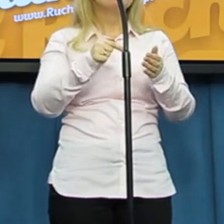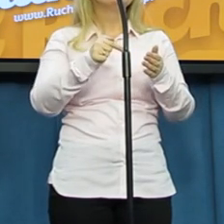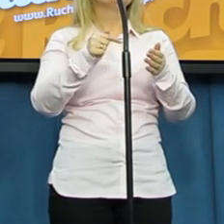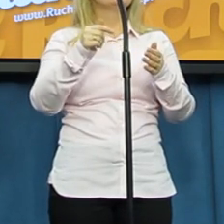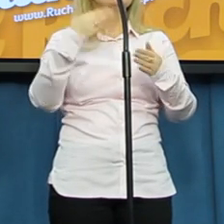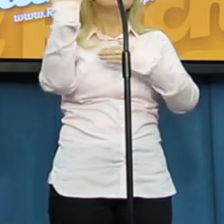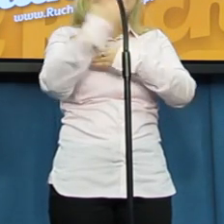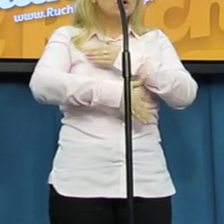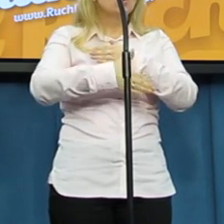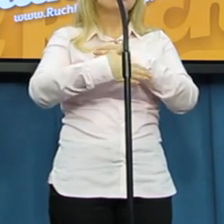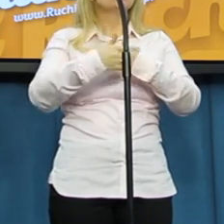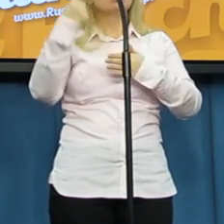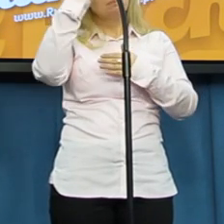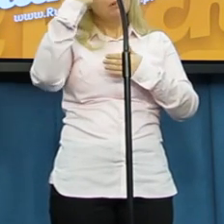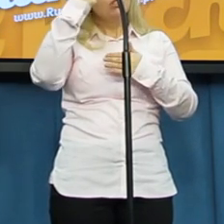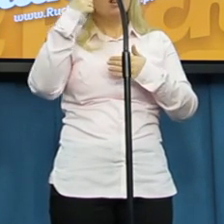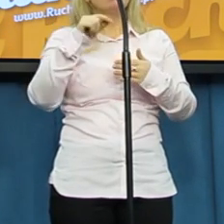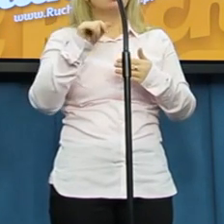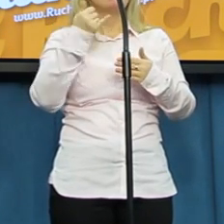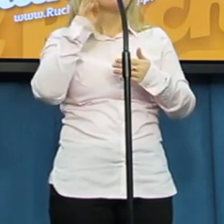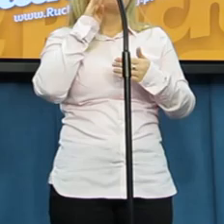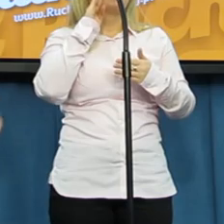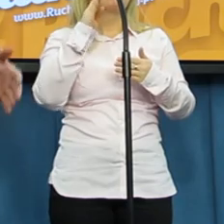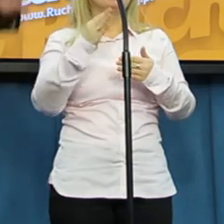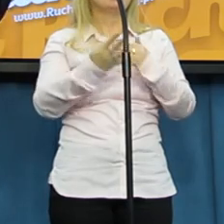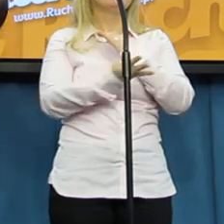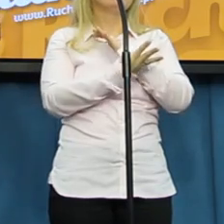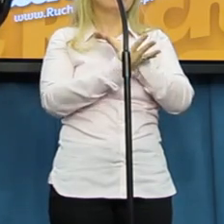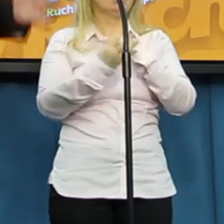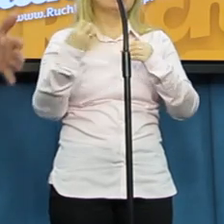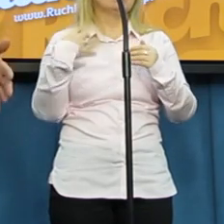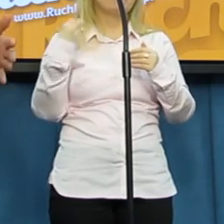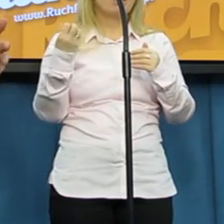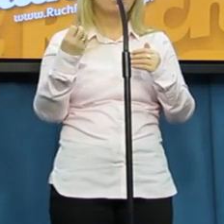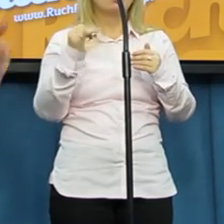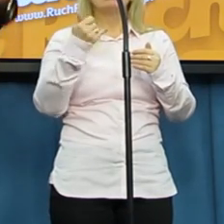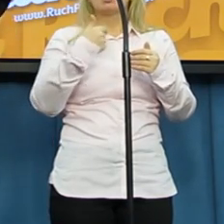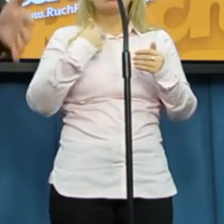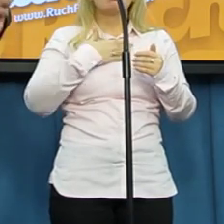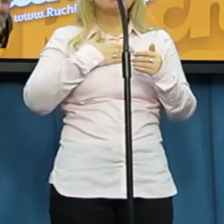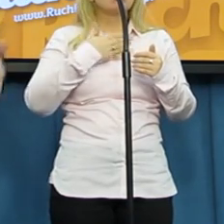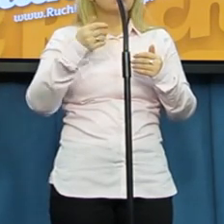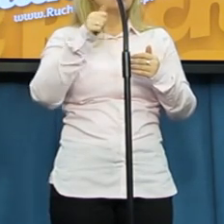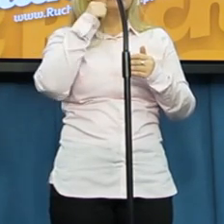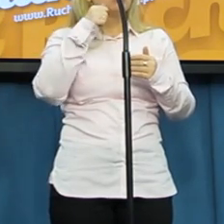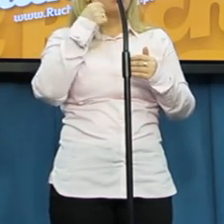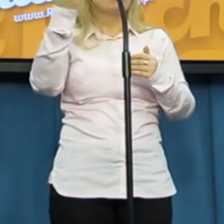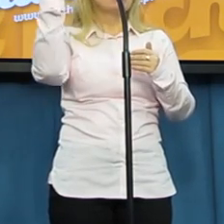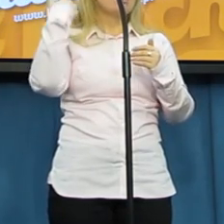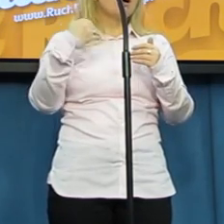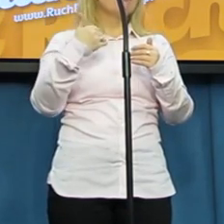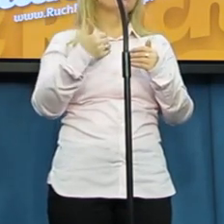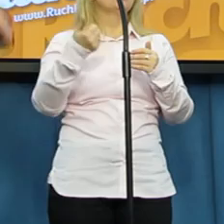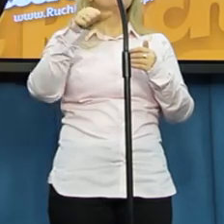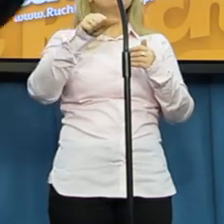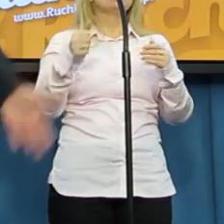myślenie, przynajmniej ja chciałbym to proponować, które polega na tym, że tak jak nasi pradziadowie przed wybuchem rewolucji w